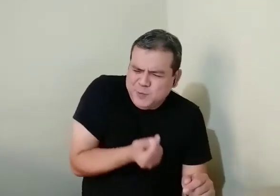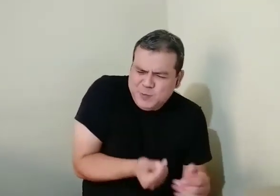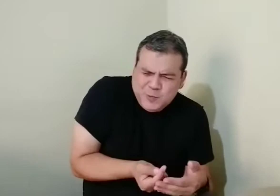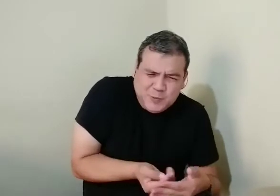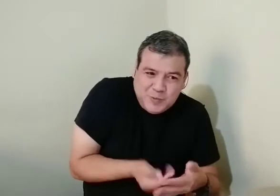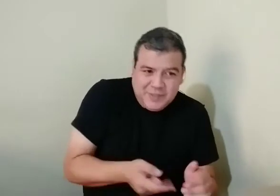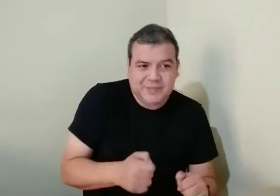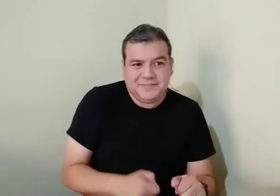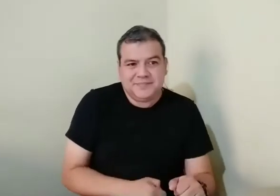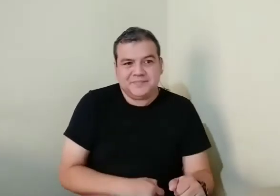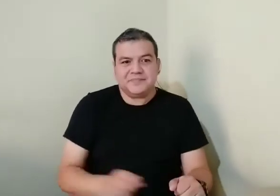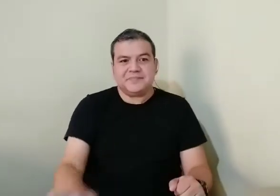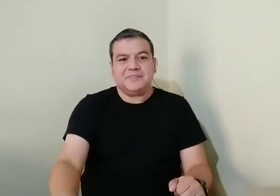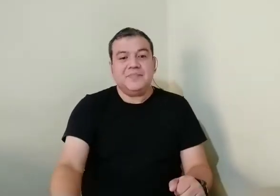las promesas de Dios.